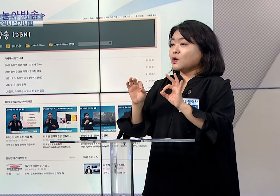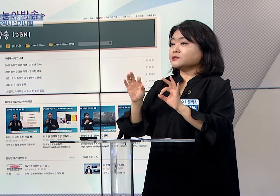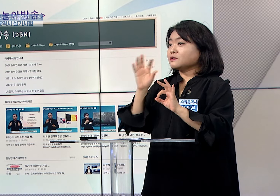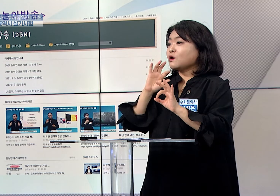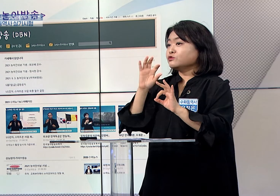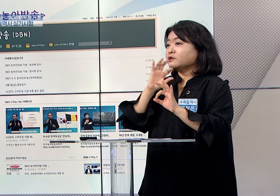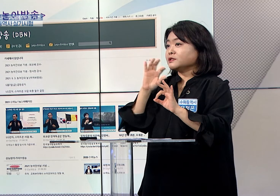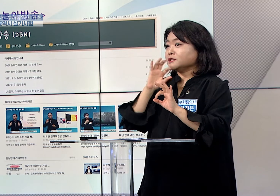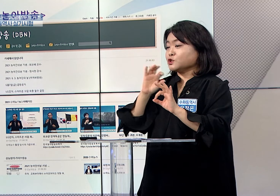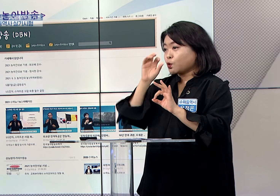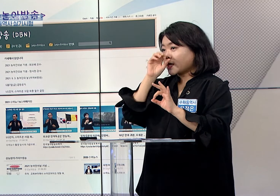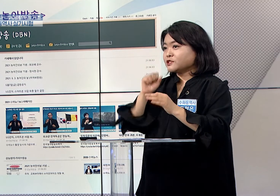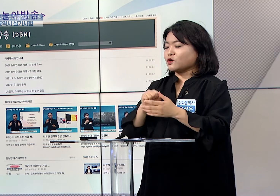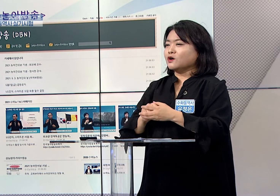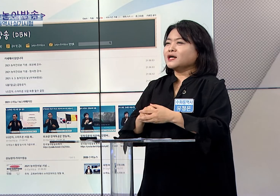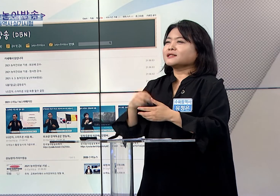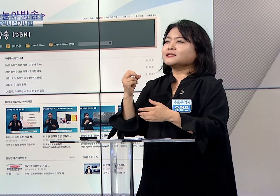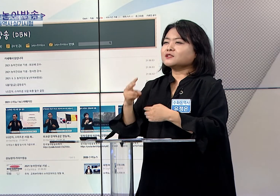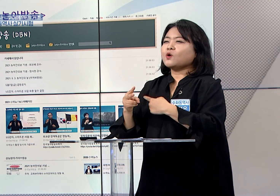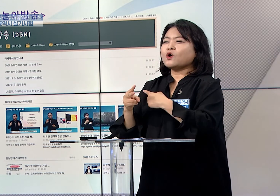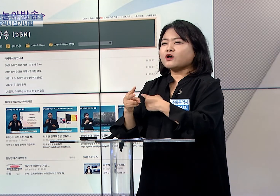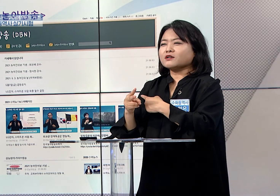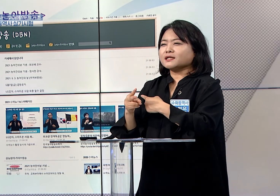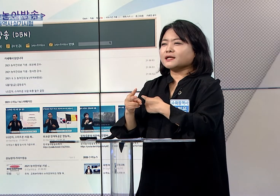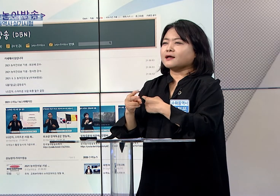훨씬 더 훈련이 좋겠죠. 그리고 여기